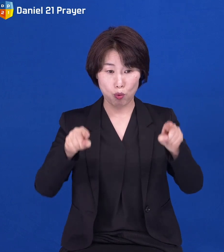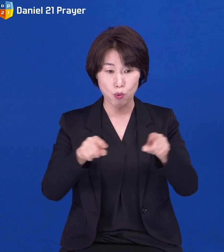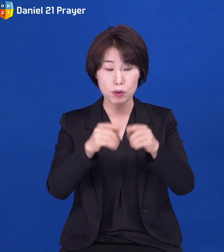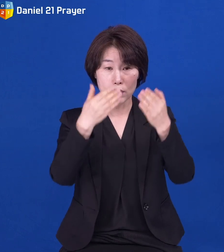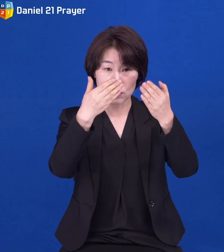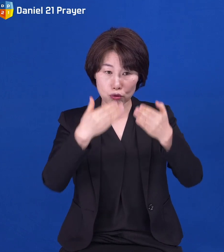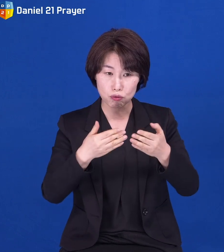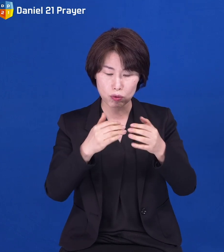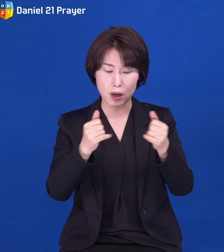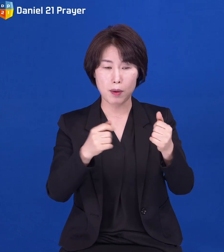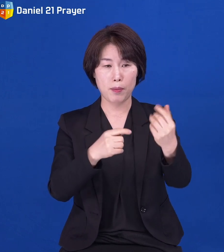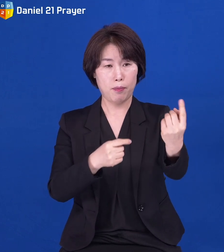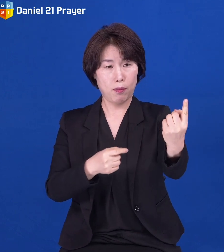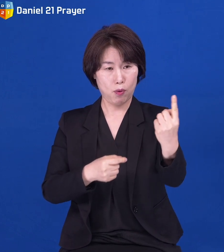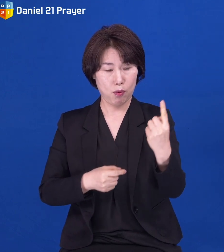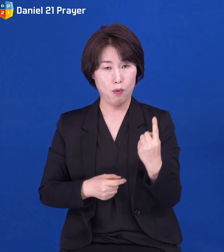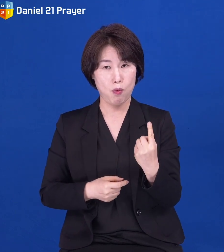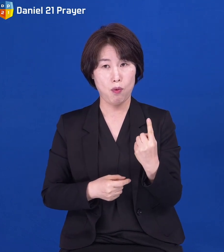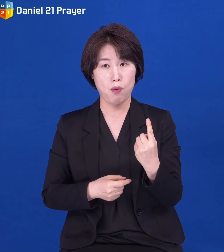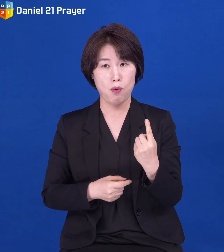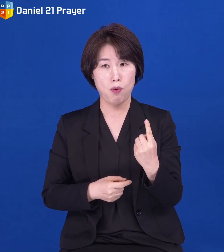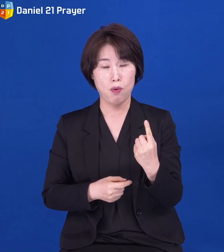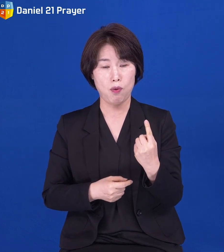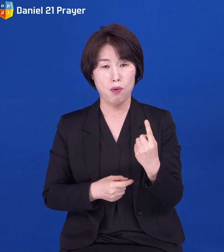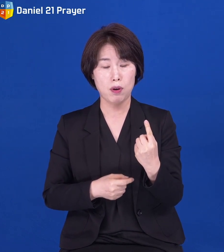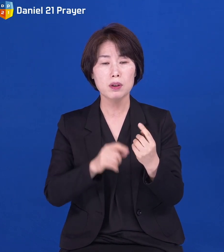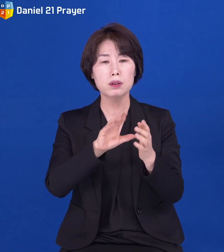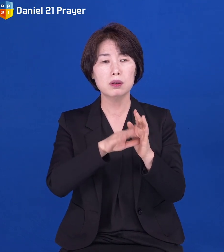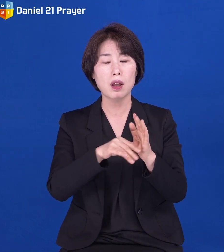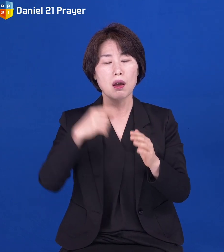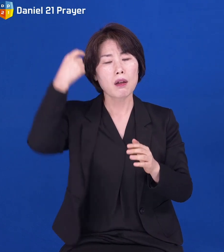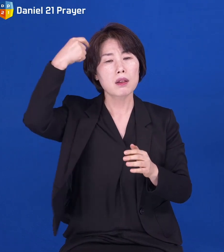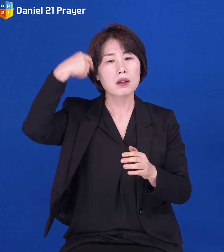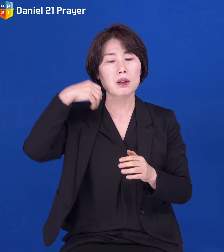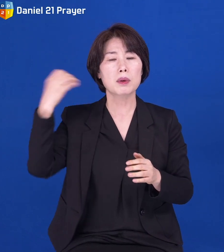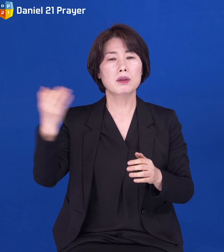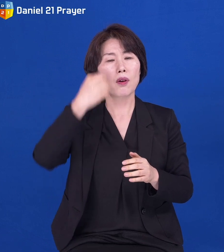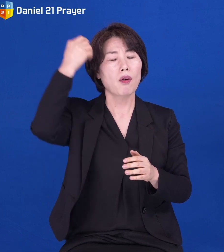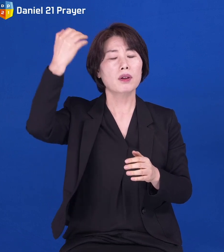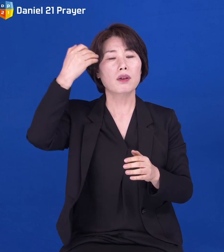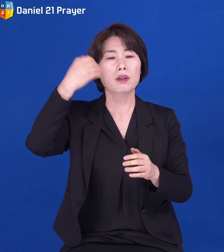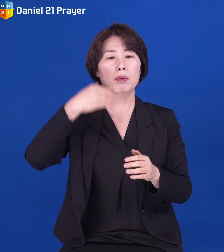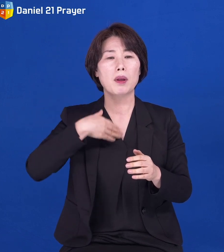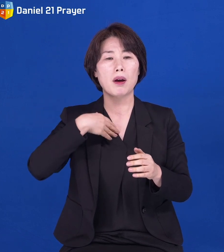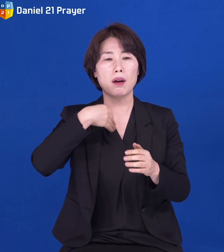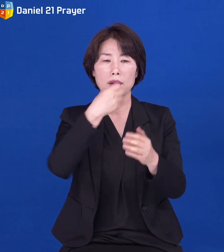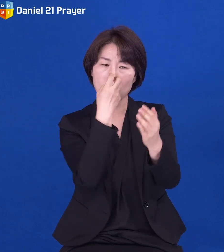순간 성령님이 저한테 노크하신 것 같은 그런 느낌이 드는 거 있죠. 그래서